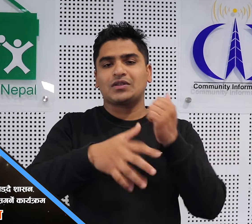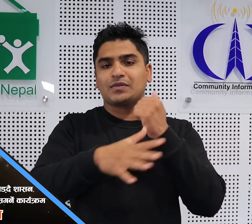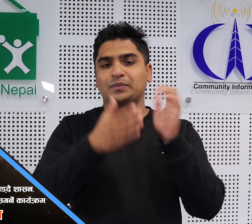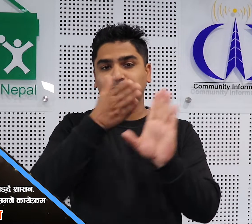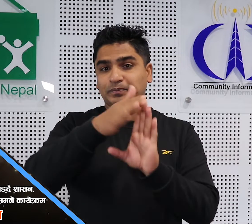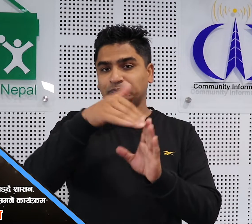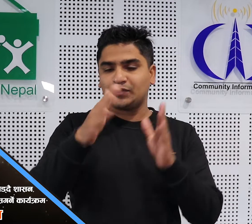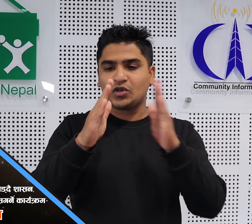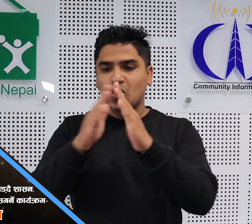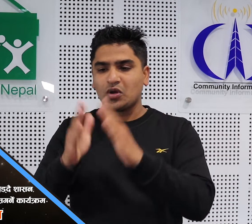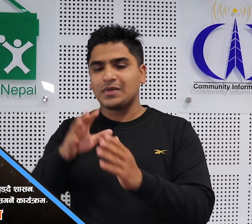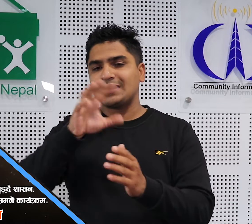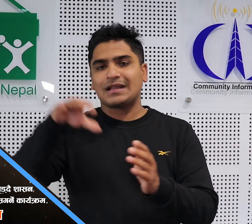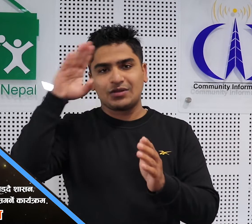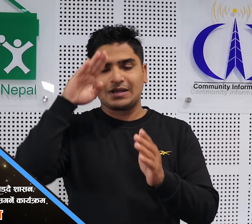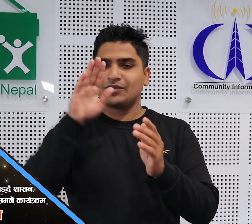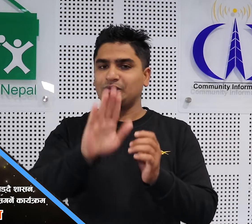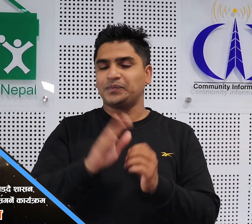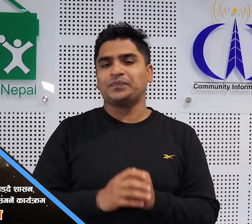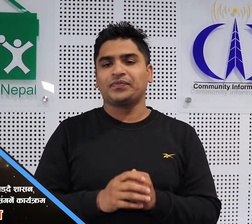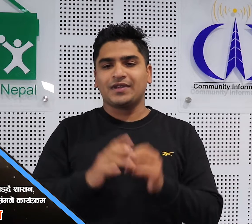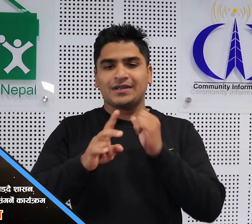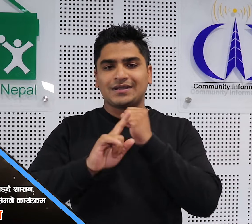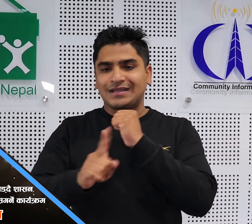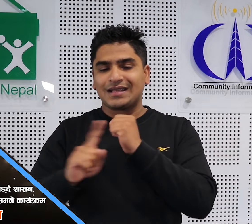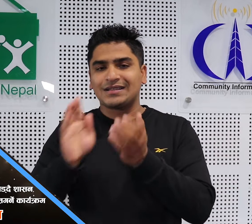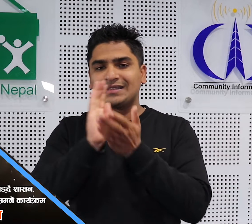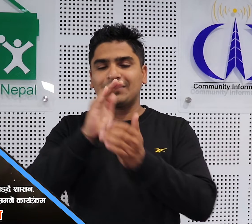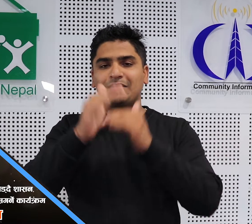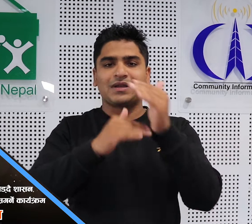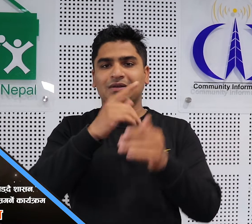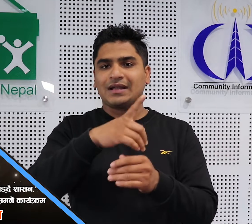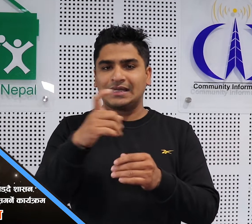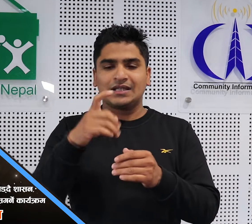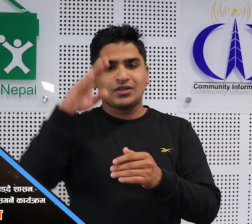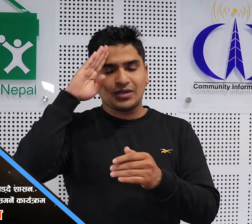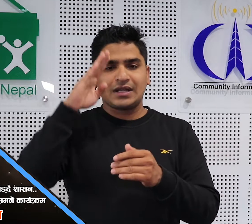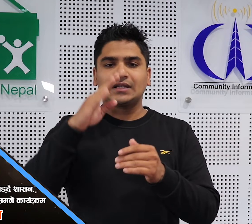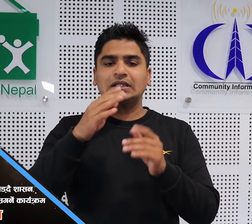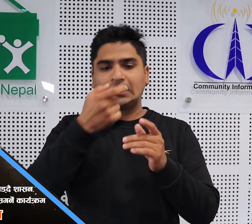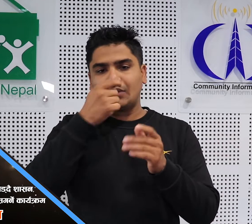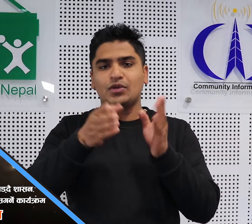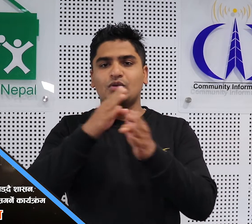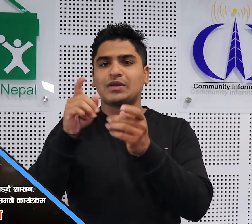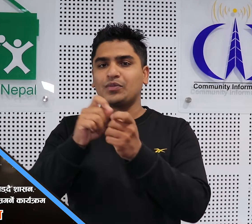गएपछि घर दैलोमा स्थानीय सरकार छन्। शासन सेवा र विकासका लागि सरकारहरूले गाउँमै योजना बनाइरहेका